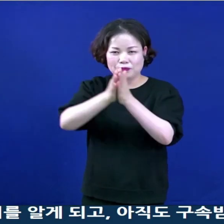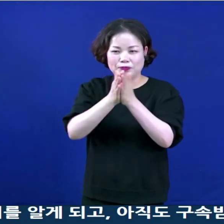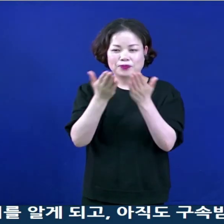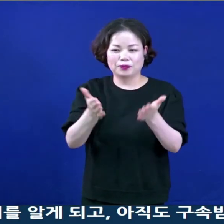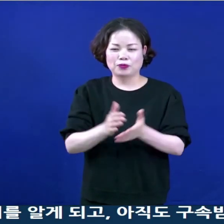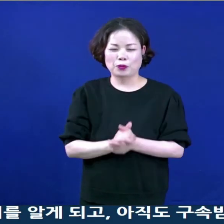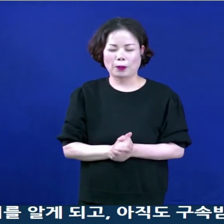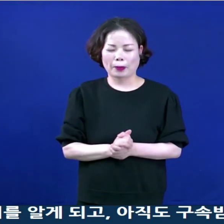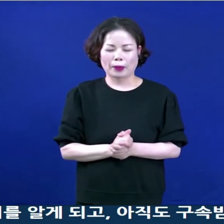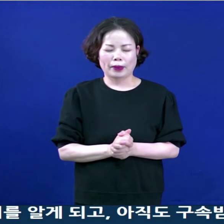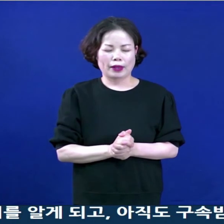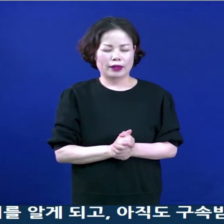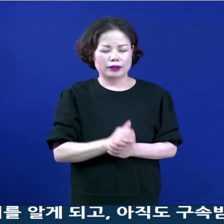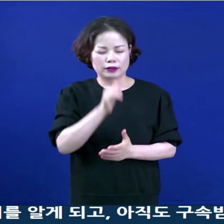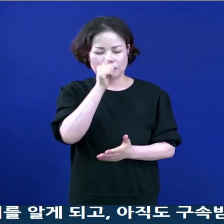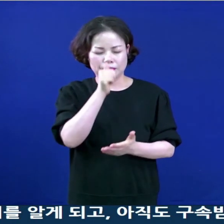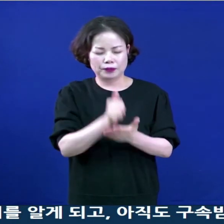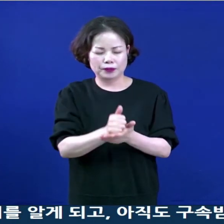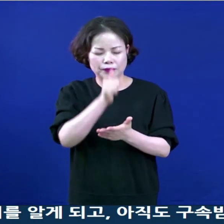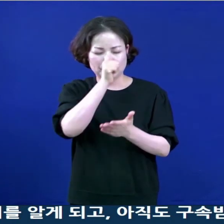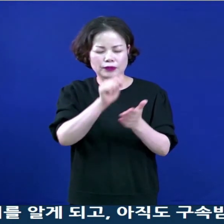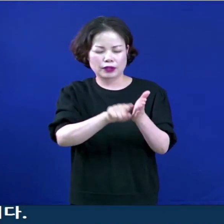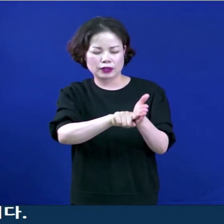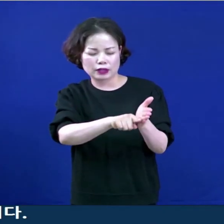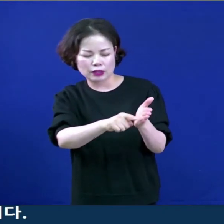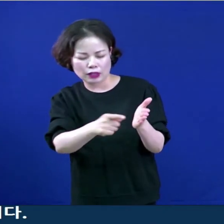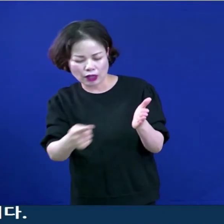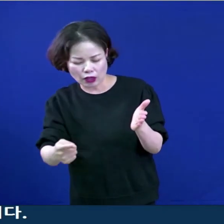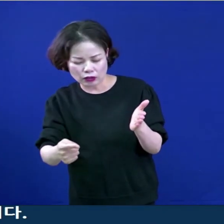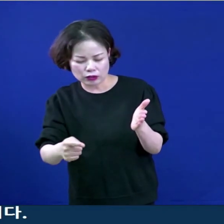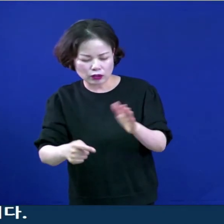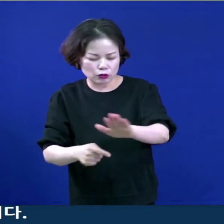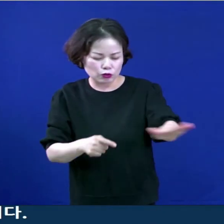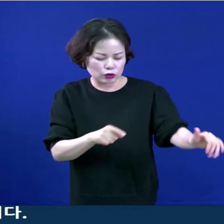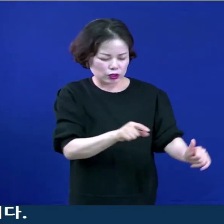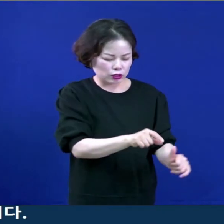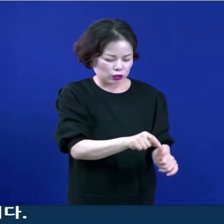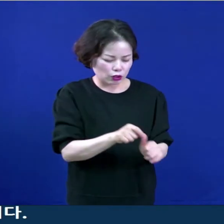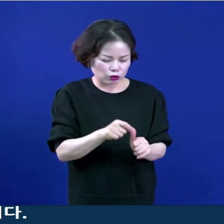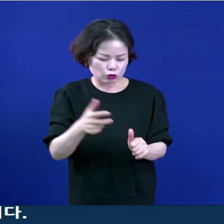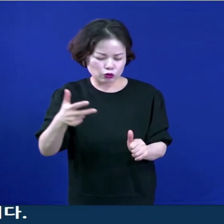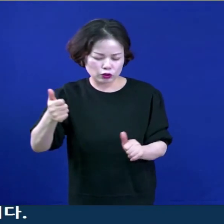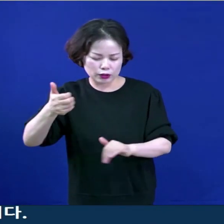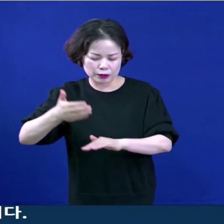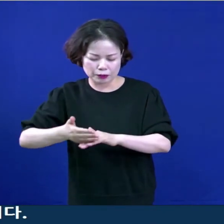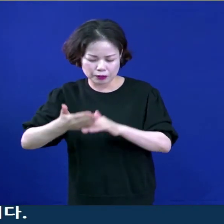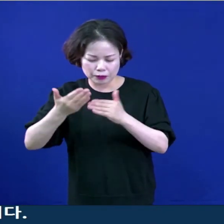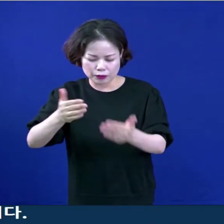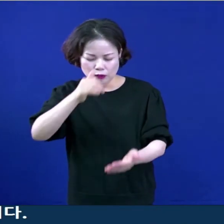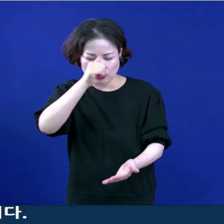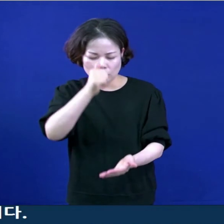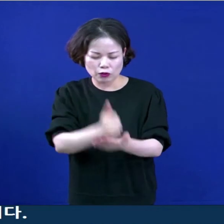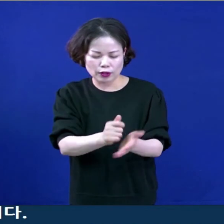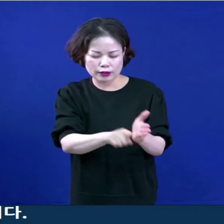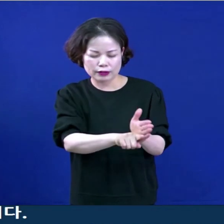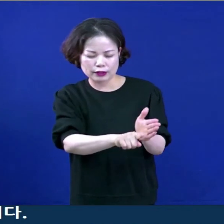기도하겠습니다. 죄와 타락 가운데 우리를 건져주신 주님 감사합니다. 죄와